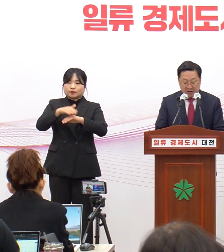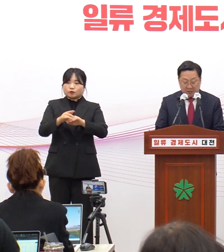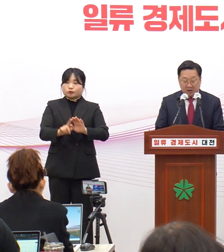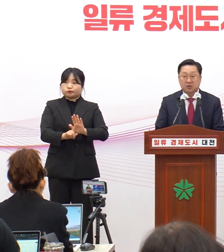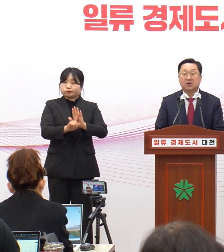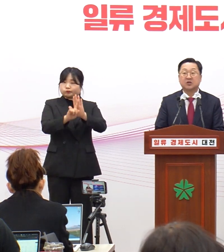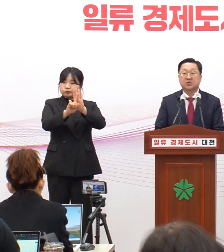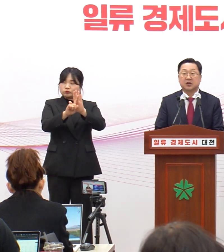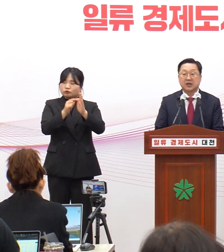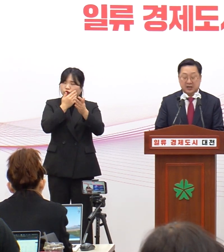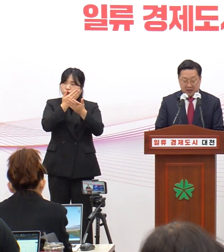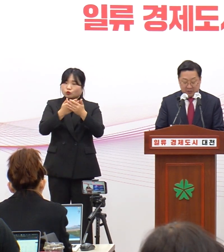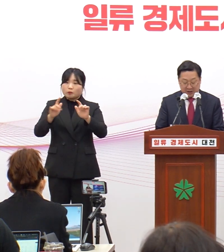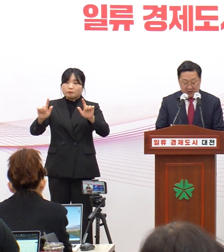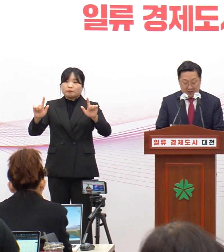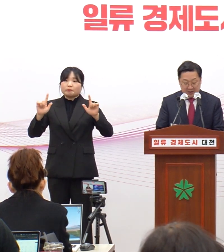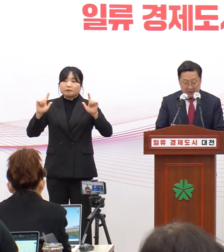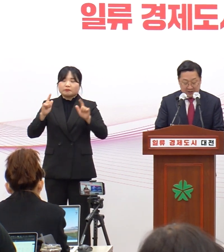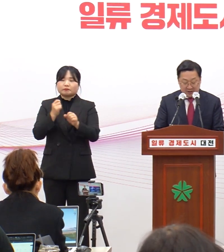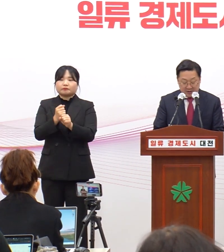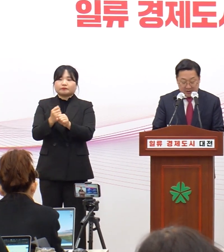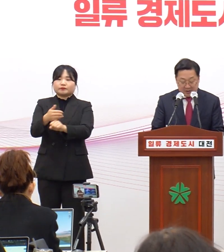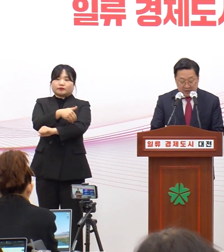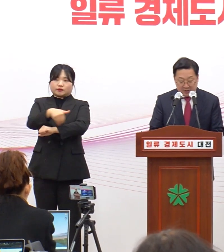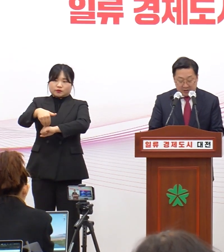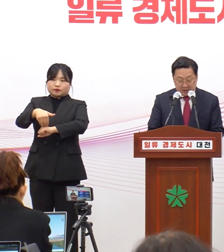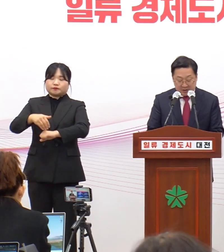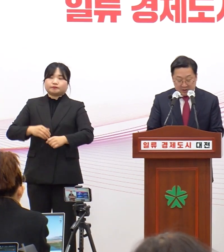대표하는 랜드마크로 조성할 계획입니다.